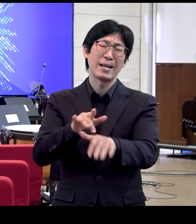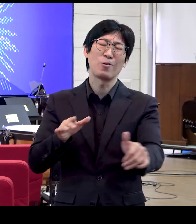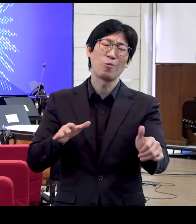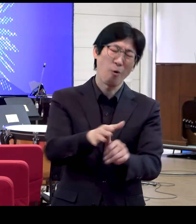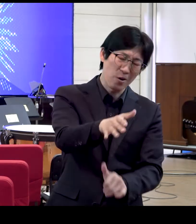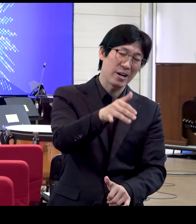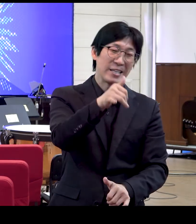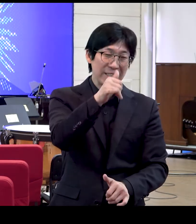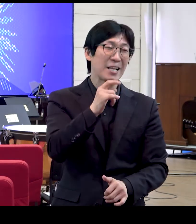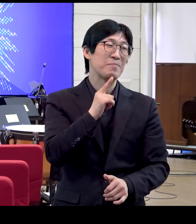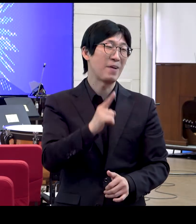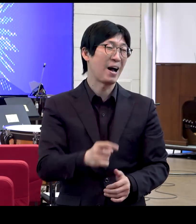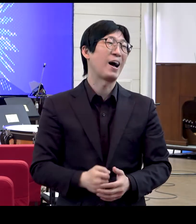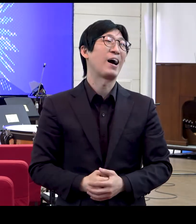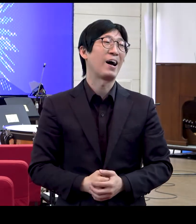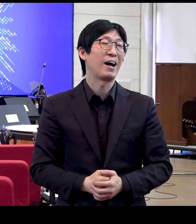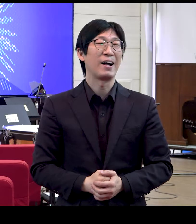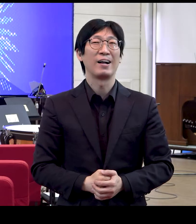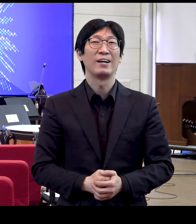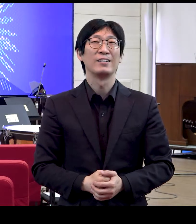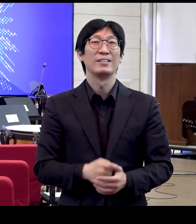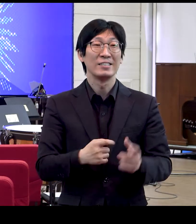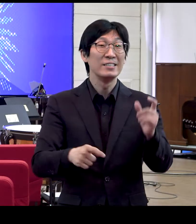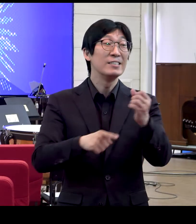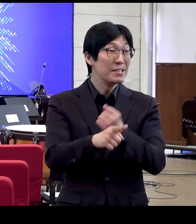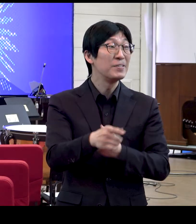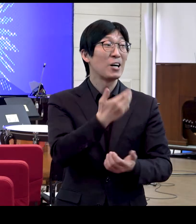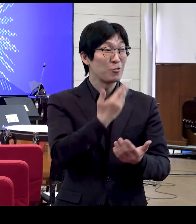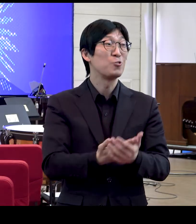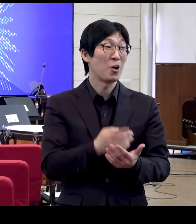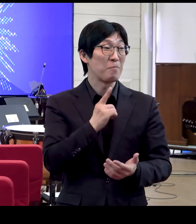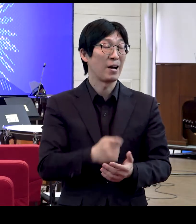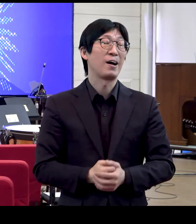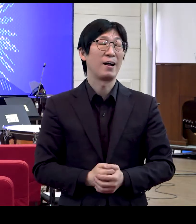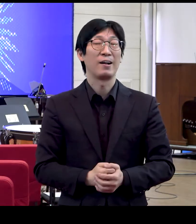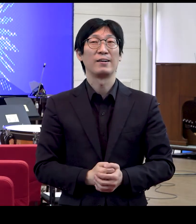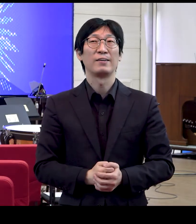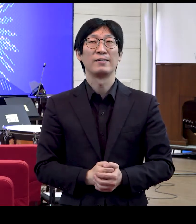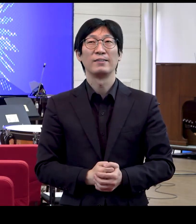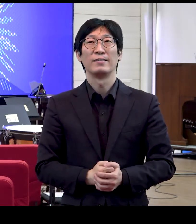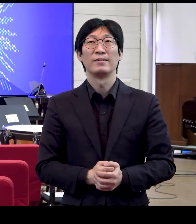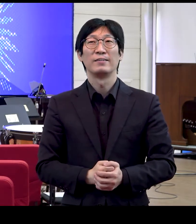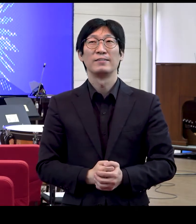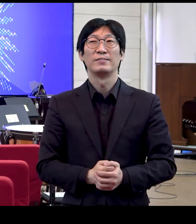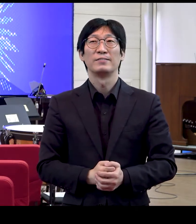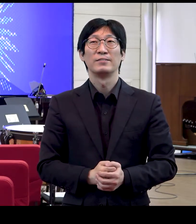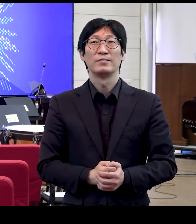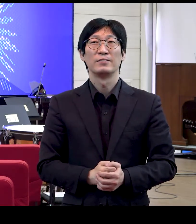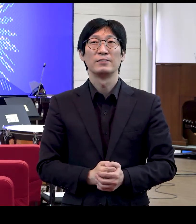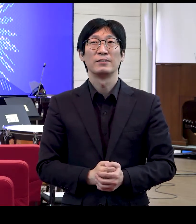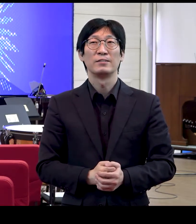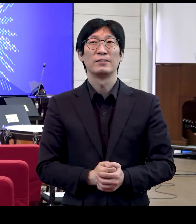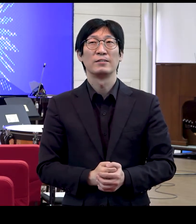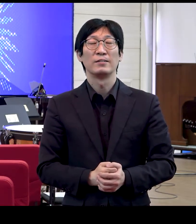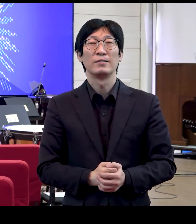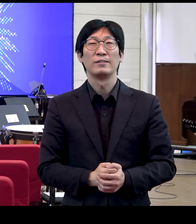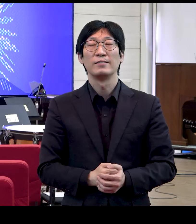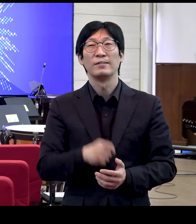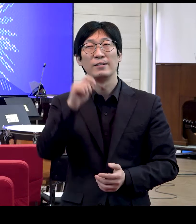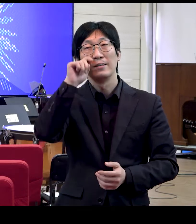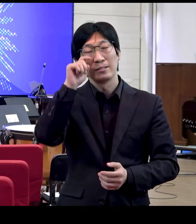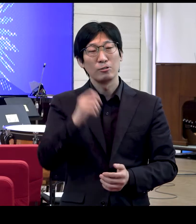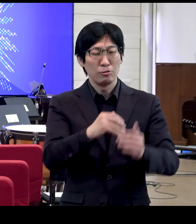파괴하려고 하는 악한 것들의 공격이 있다는 거예요. 이게 분명한 영적인 사실이에요. 그게 어디서